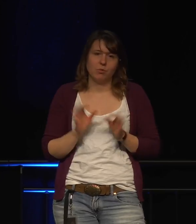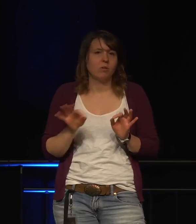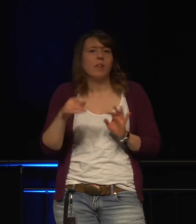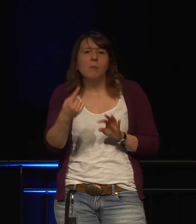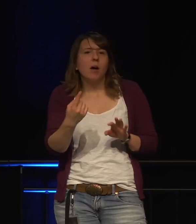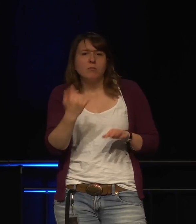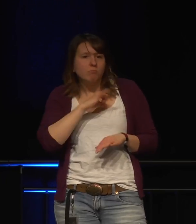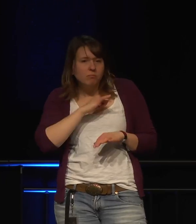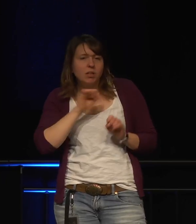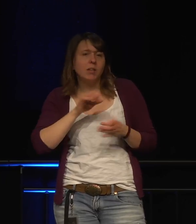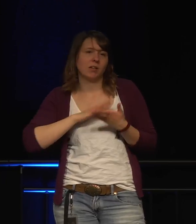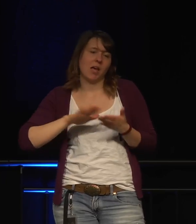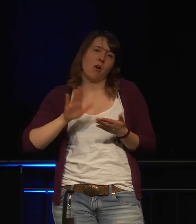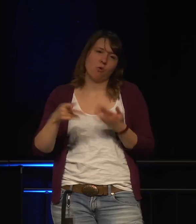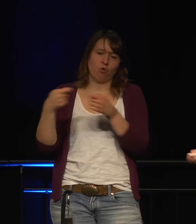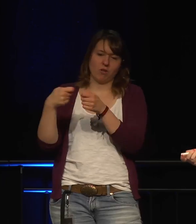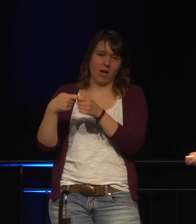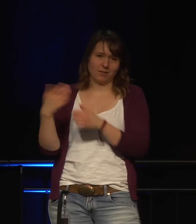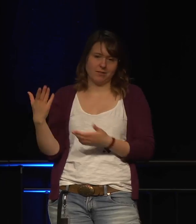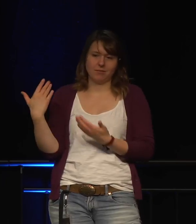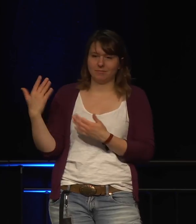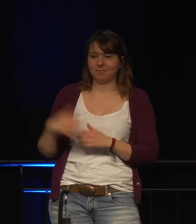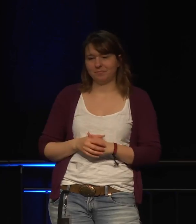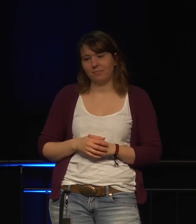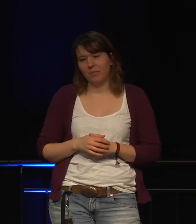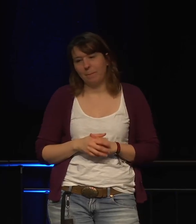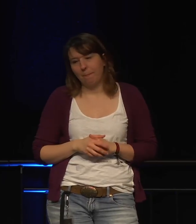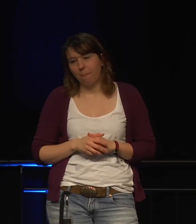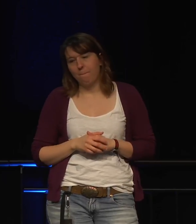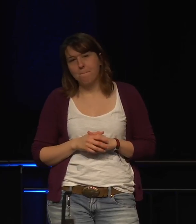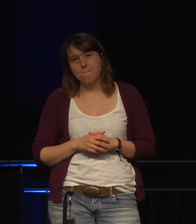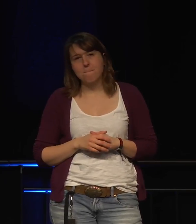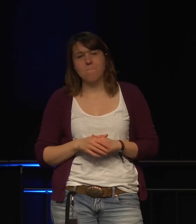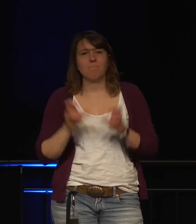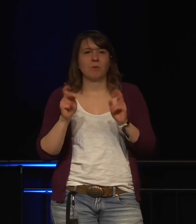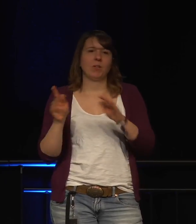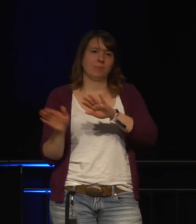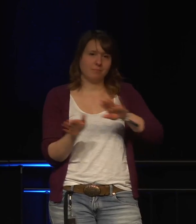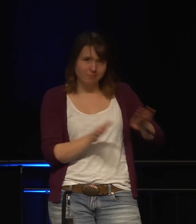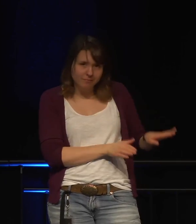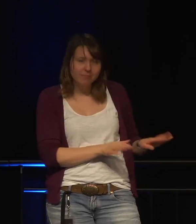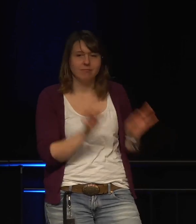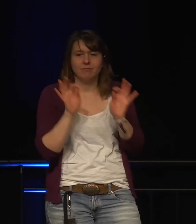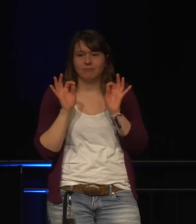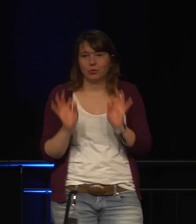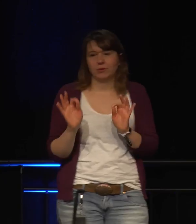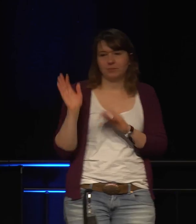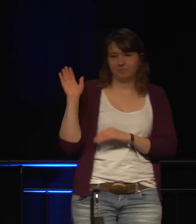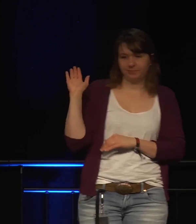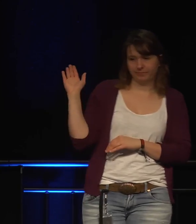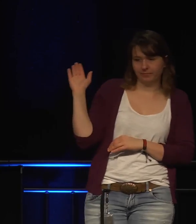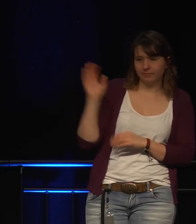contact with him if you're interested. Así que podéis contactarle si estáis interesados.